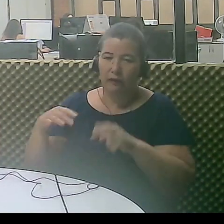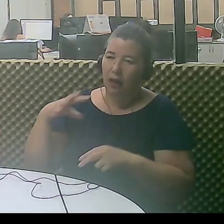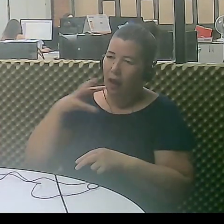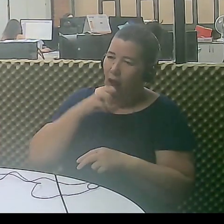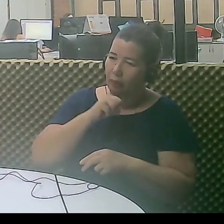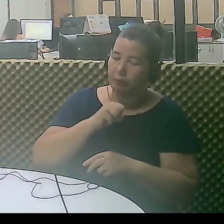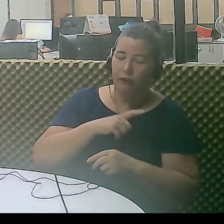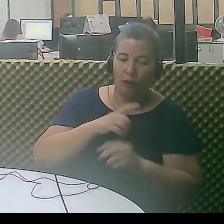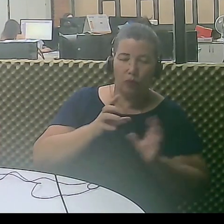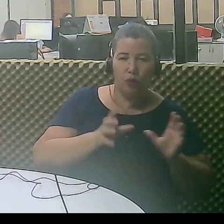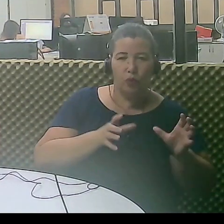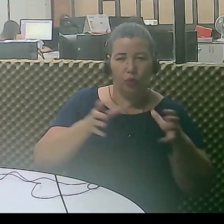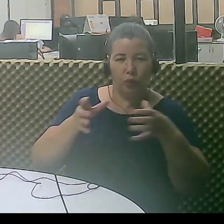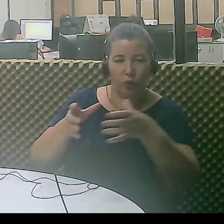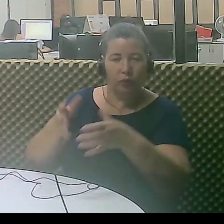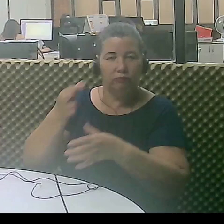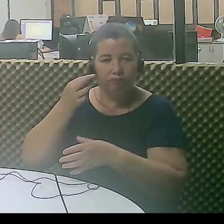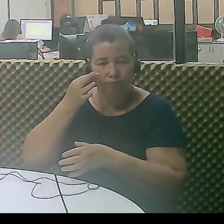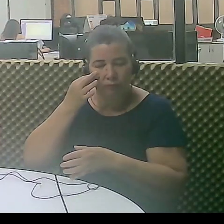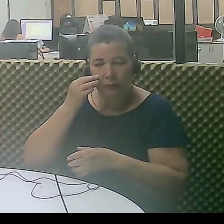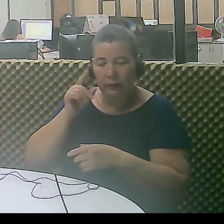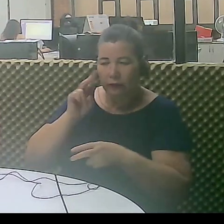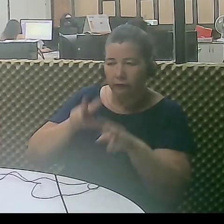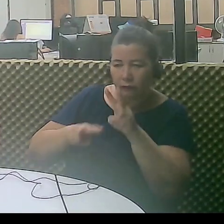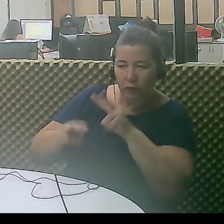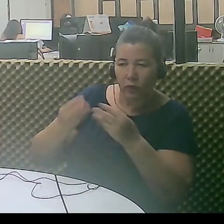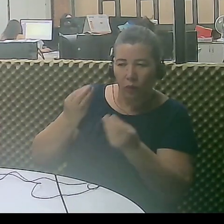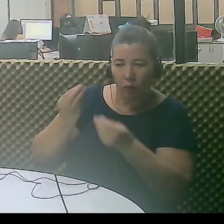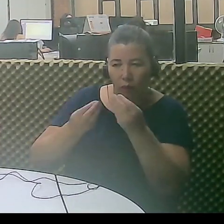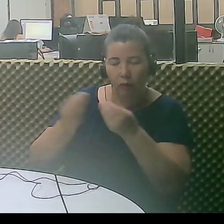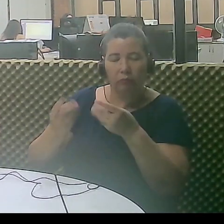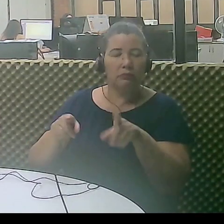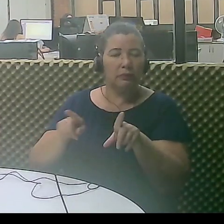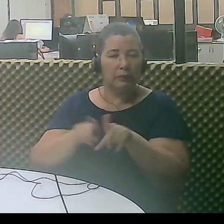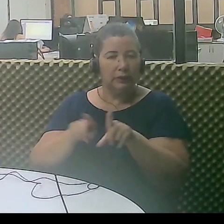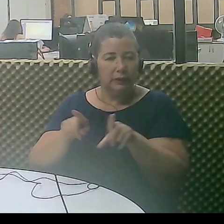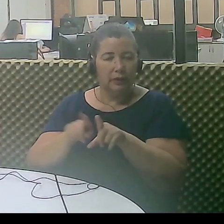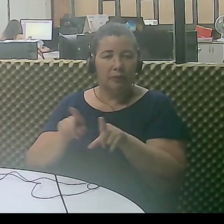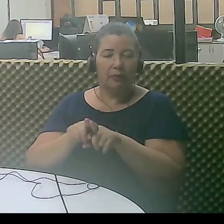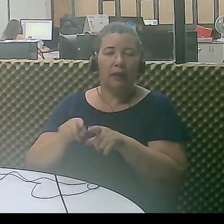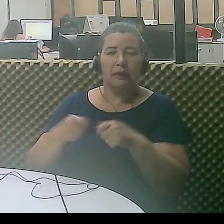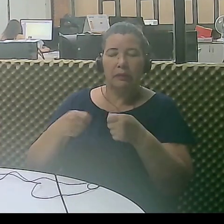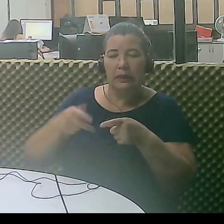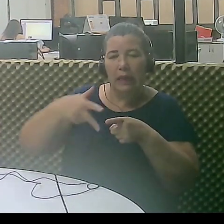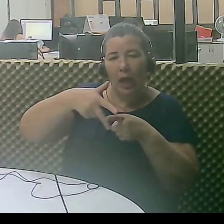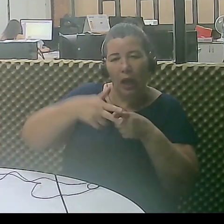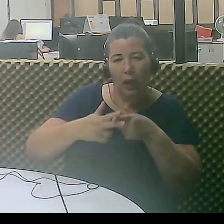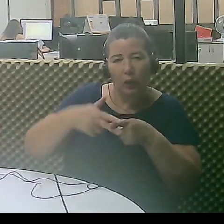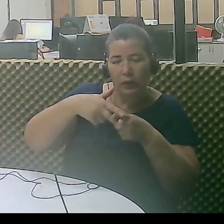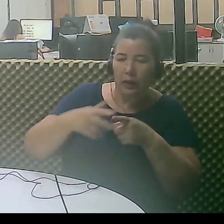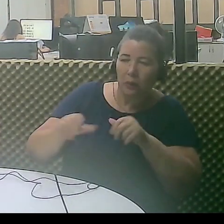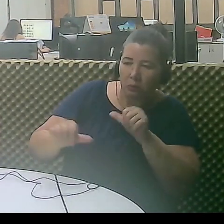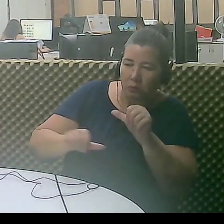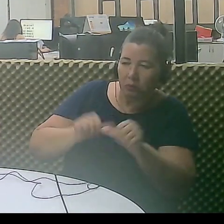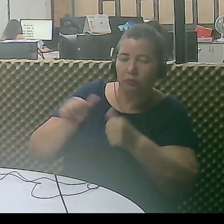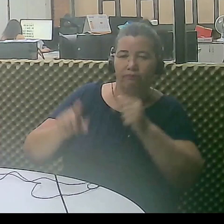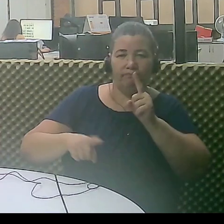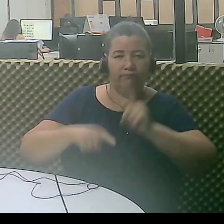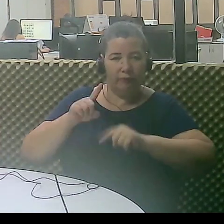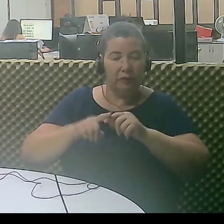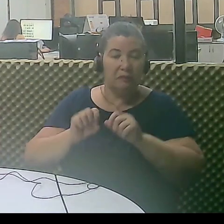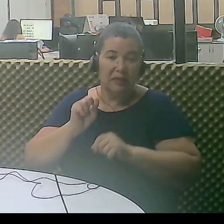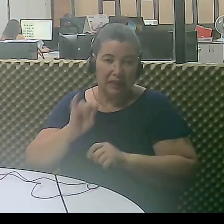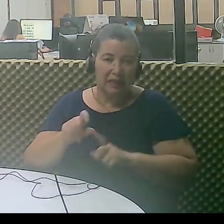uma equipe ao local não apenas para verificar o funcionamento, como também providenciar o conserto ou troca de equipamento, se